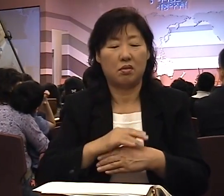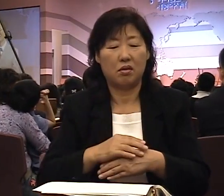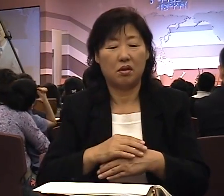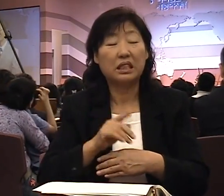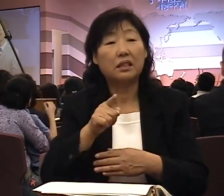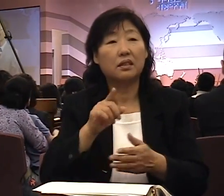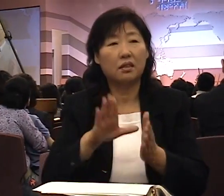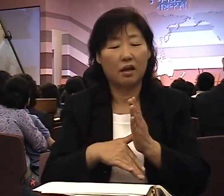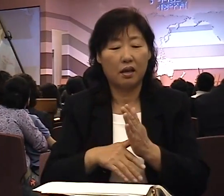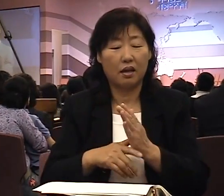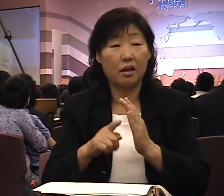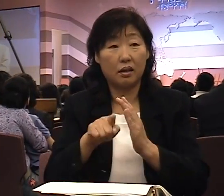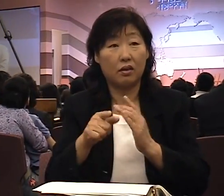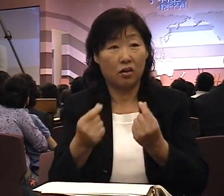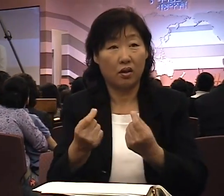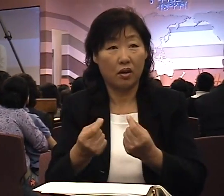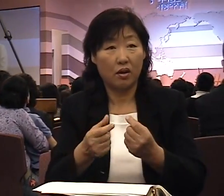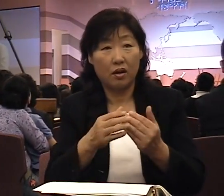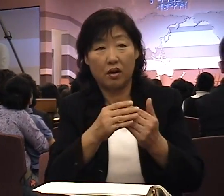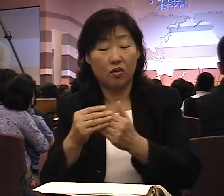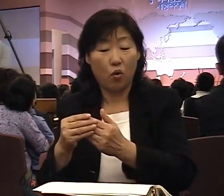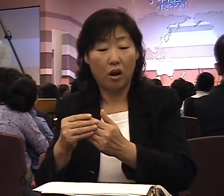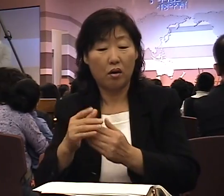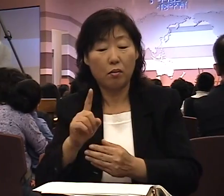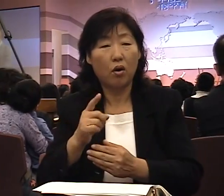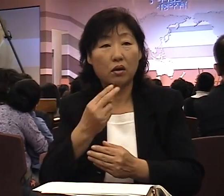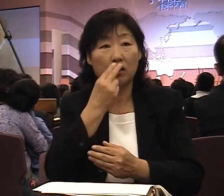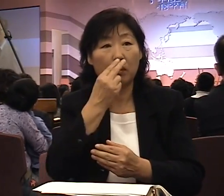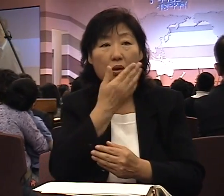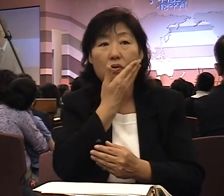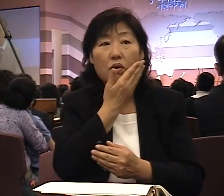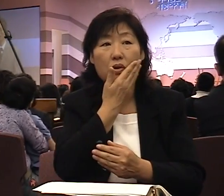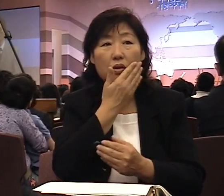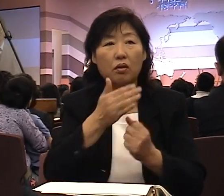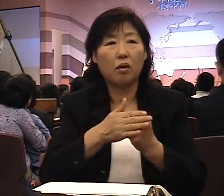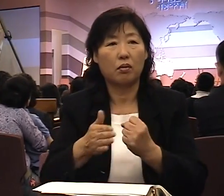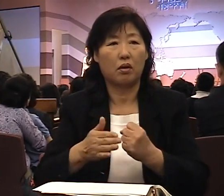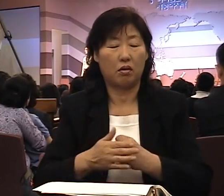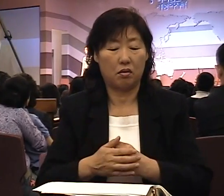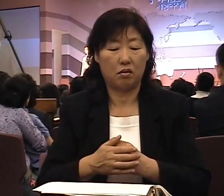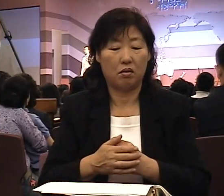근데 그때 그렇게 인도하는 이유가 무엇입니까? 생명이 귀하기 때문에. 생명이.